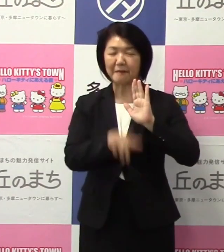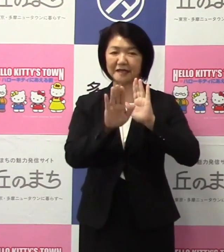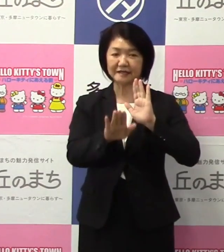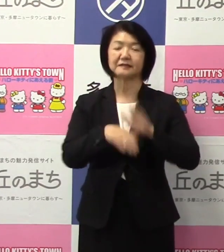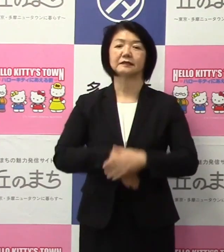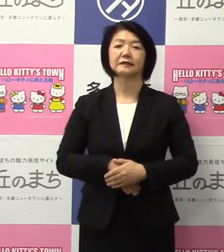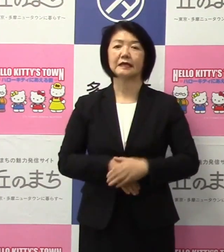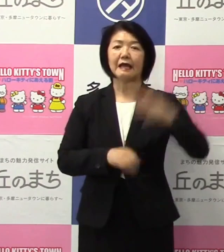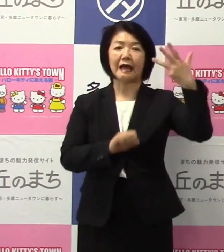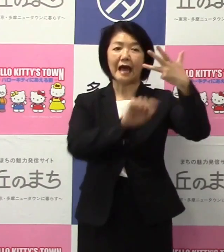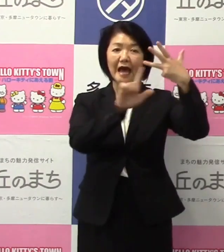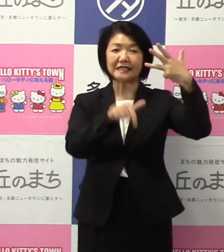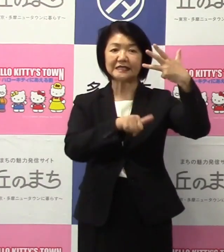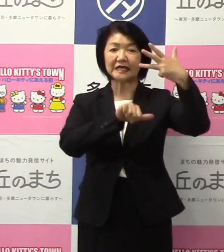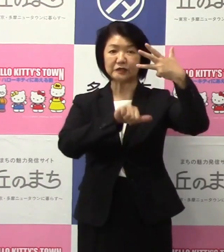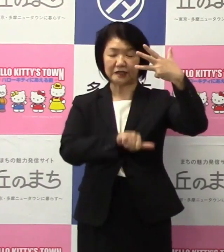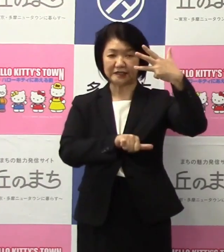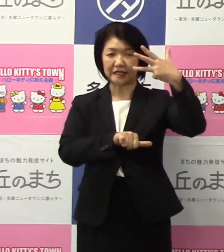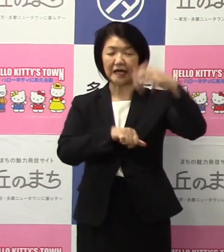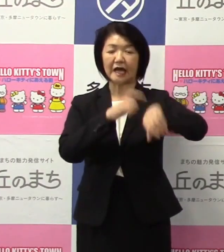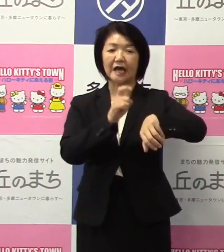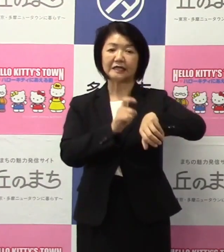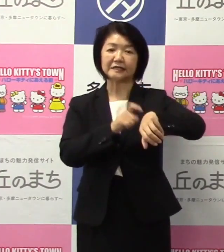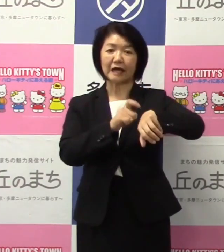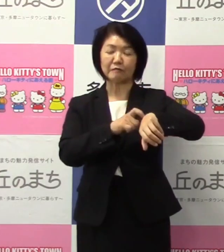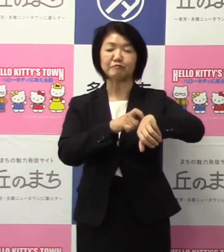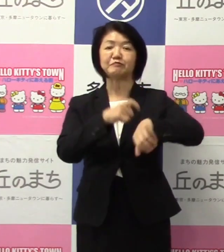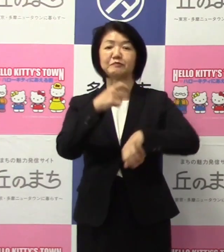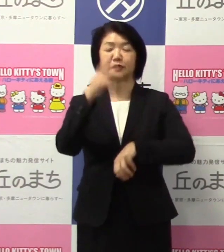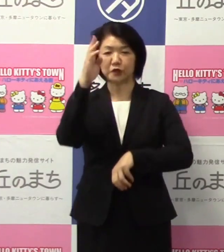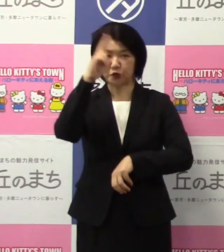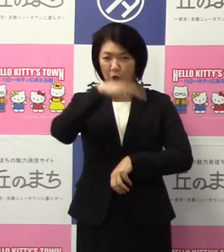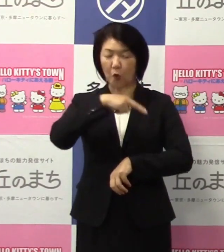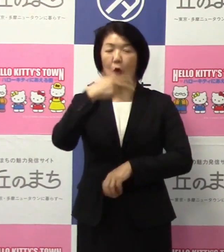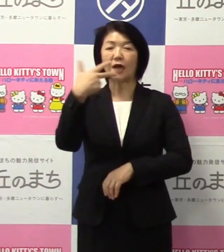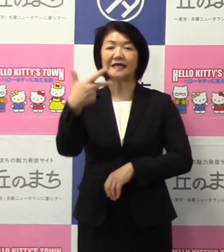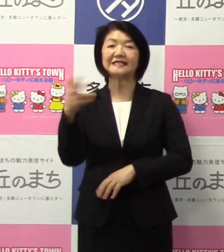8月5日19時から5回目となる